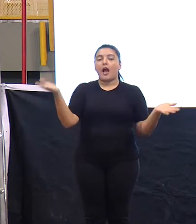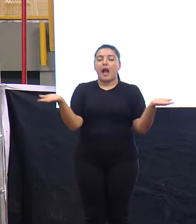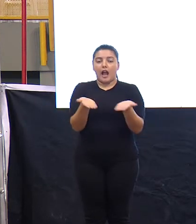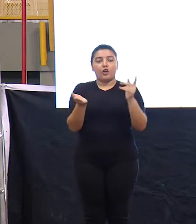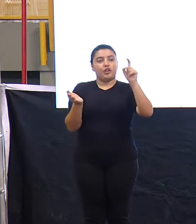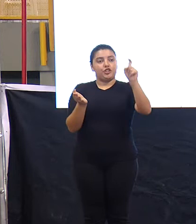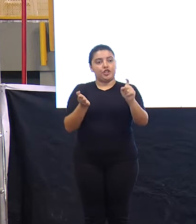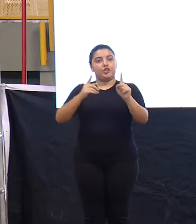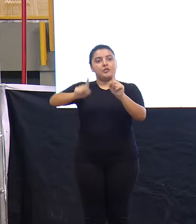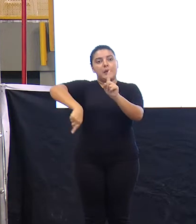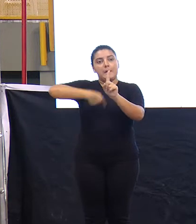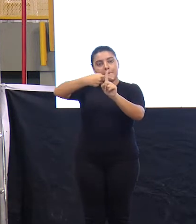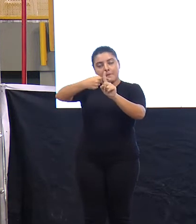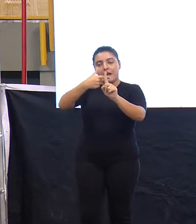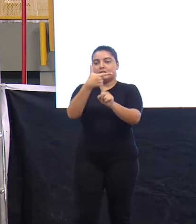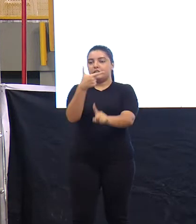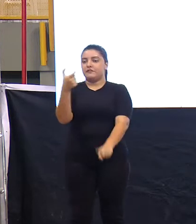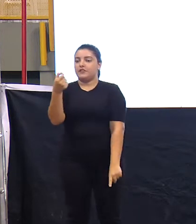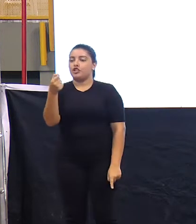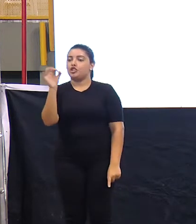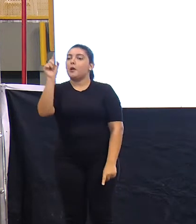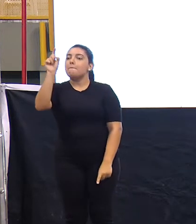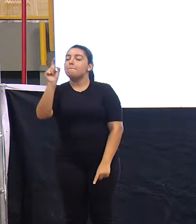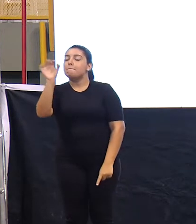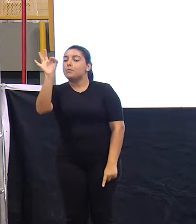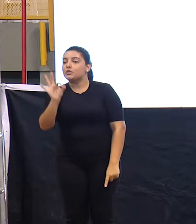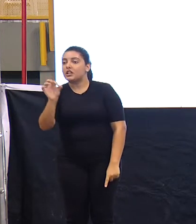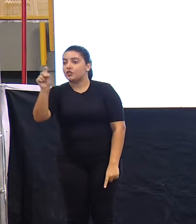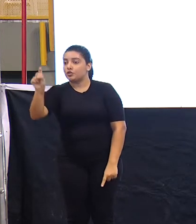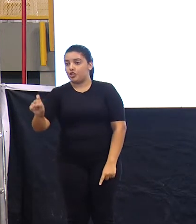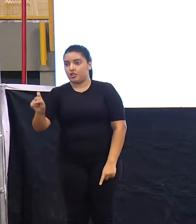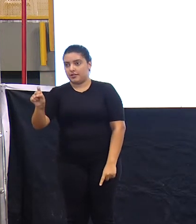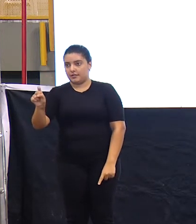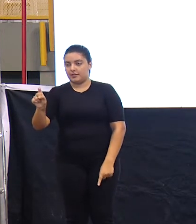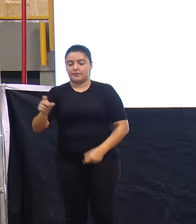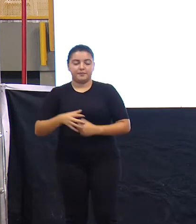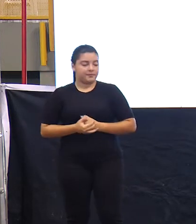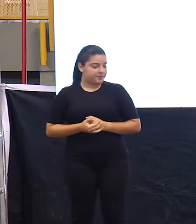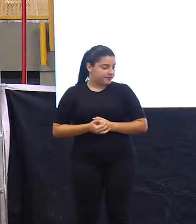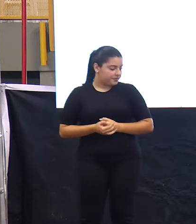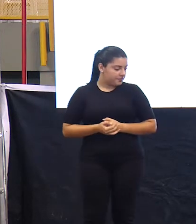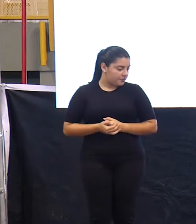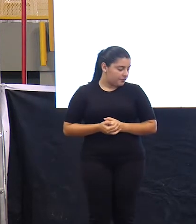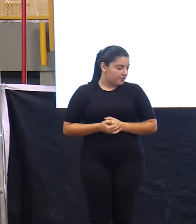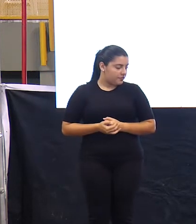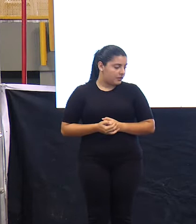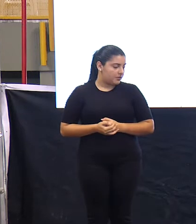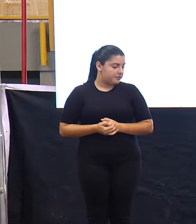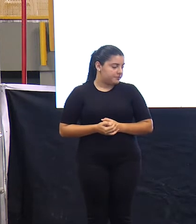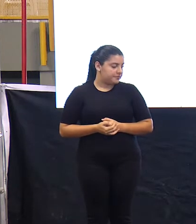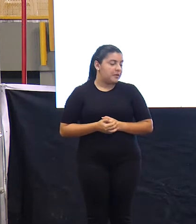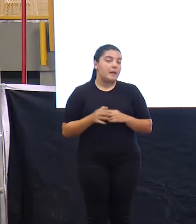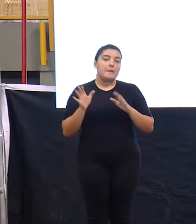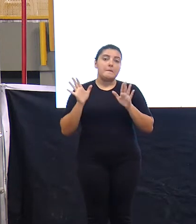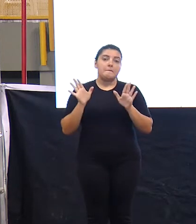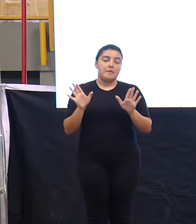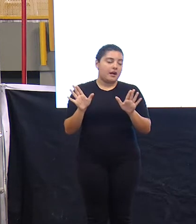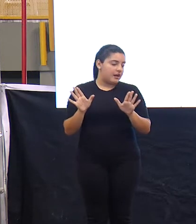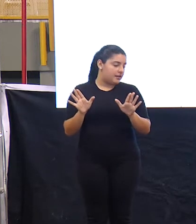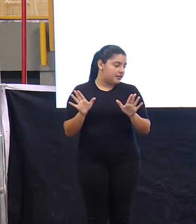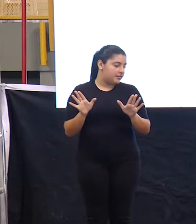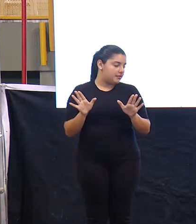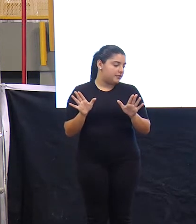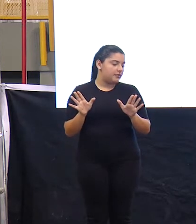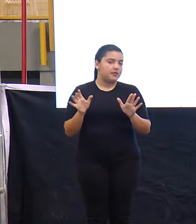ser X mais 20% de X. Beleza? Porém, eu não quero que